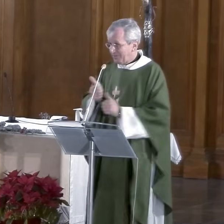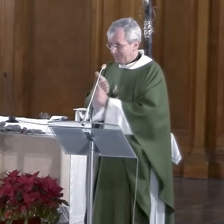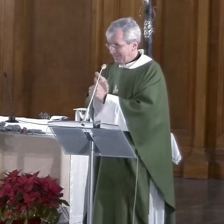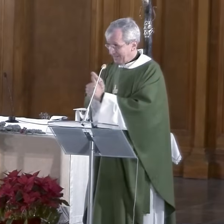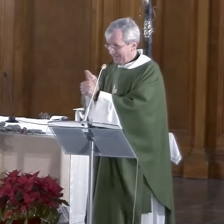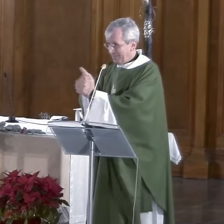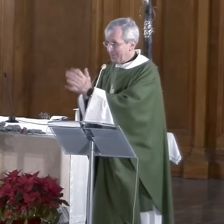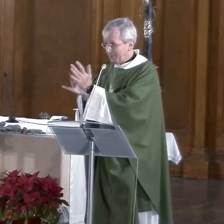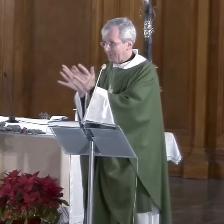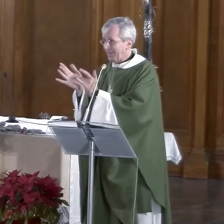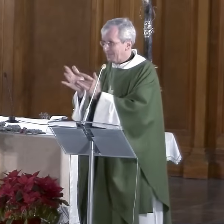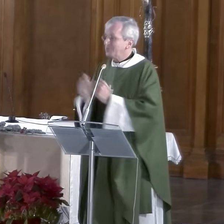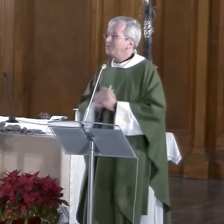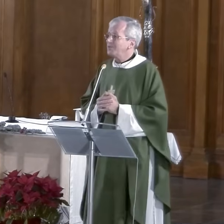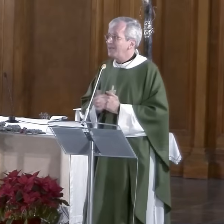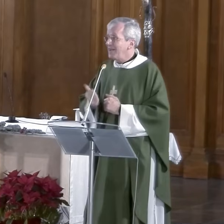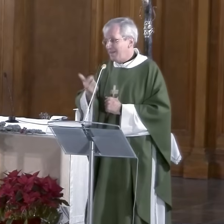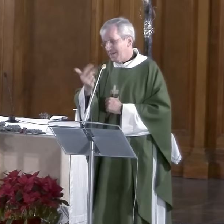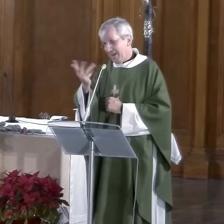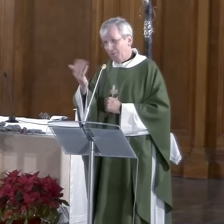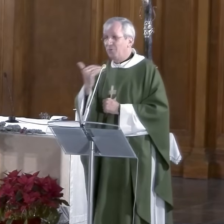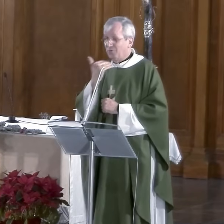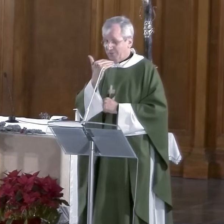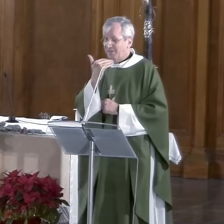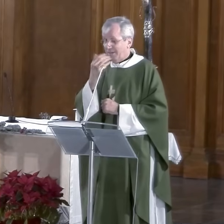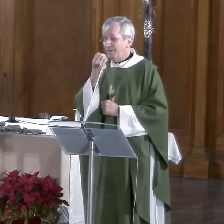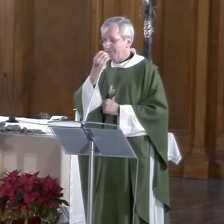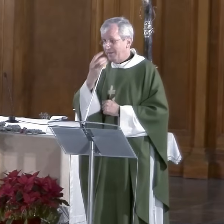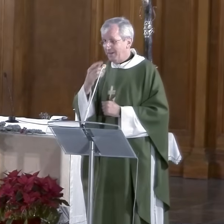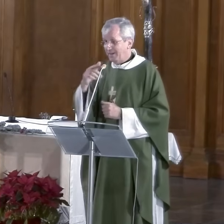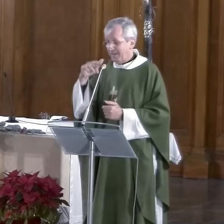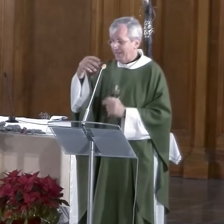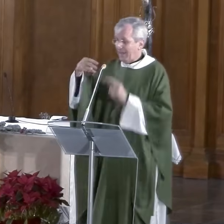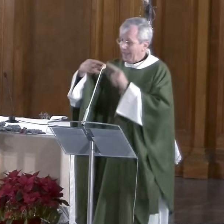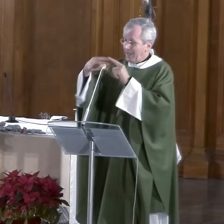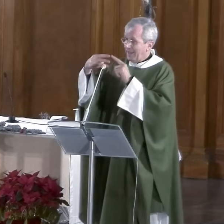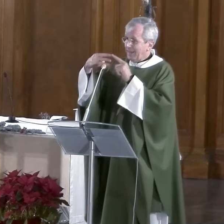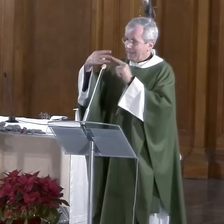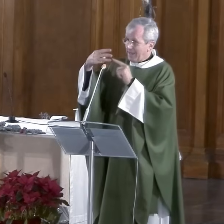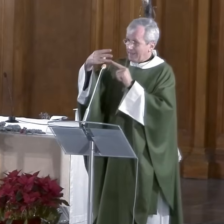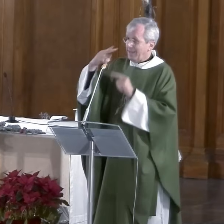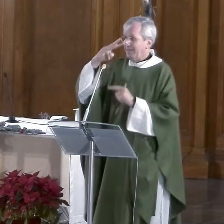camino de seguimiento de Jesús, y algunos sabéis bien que